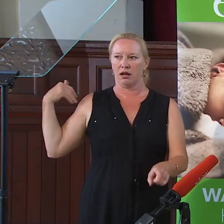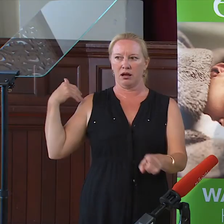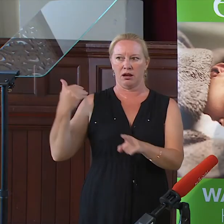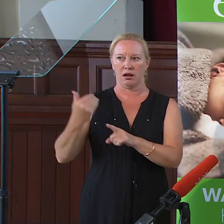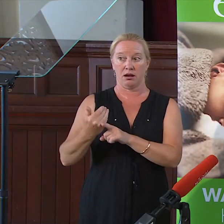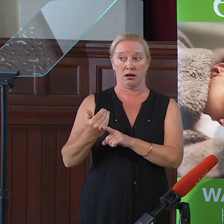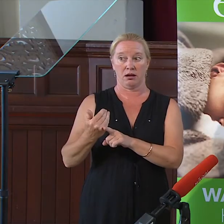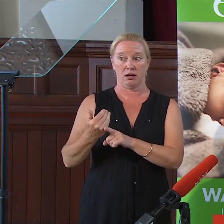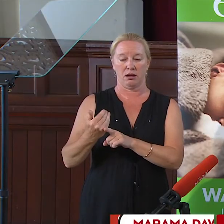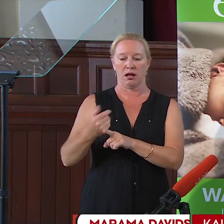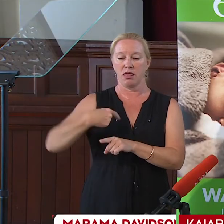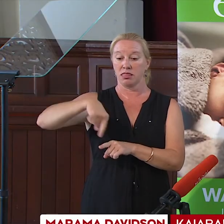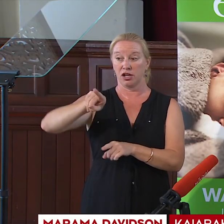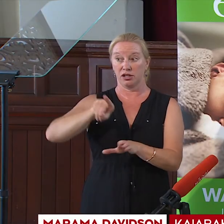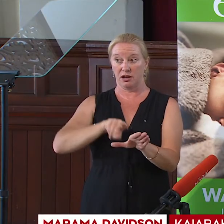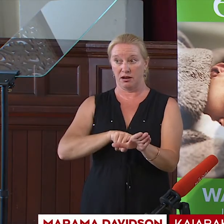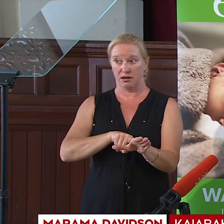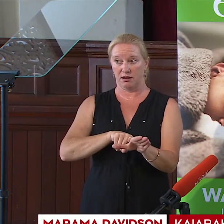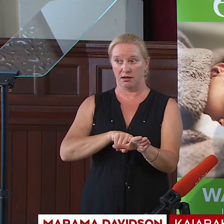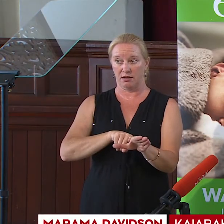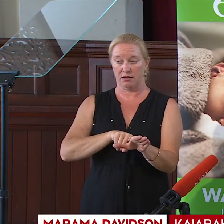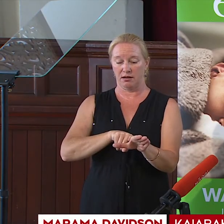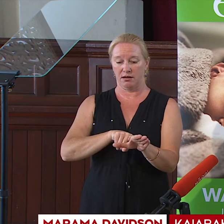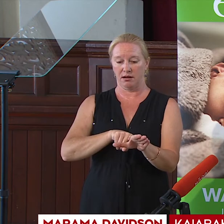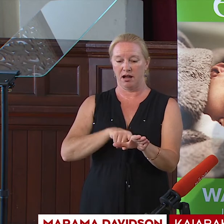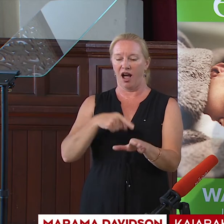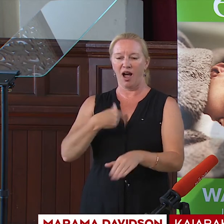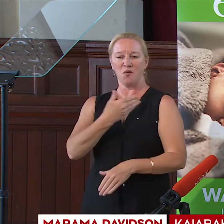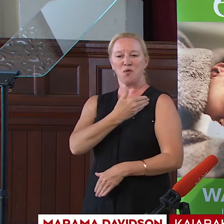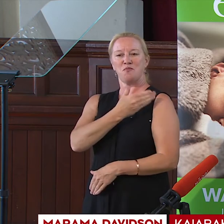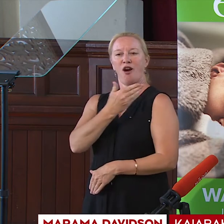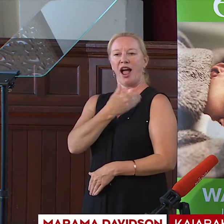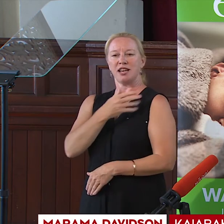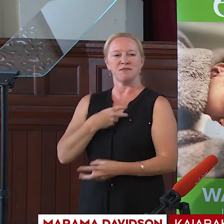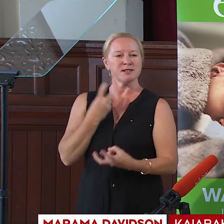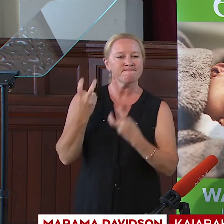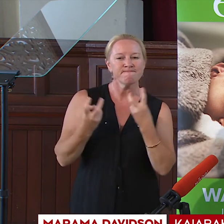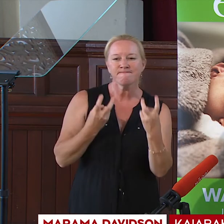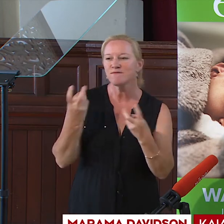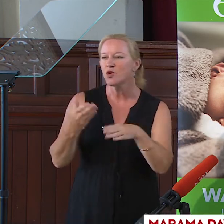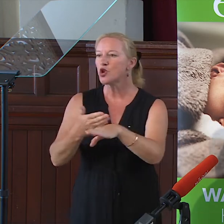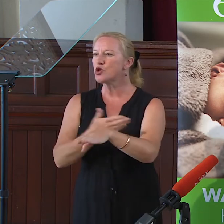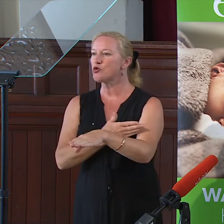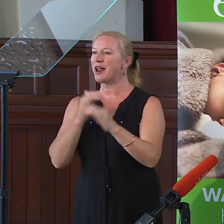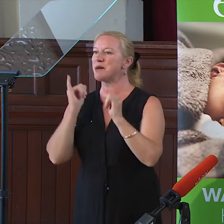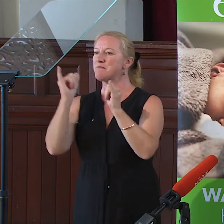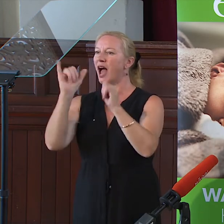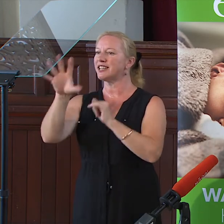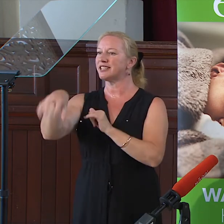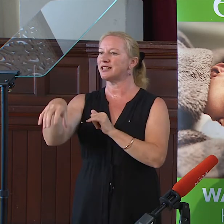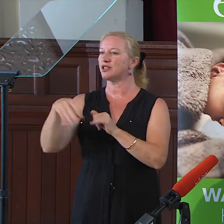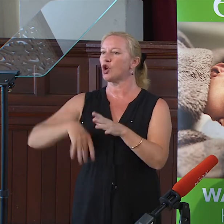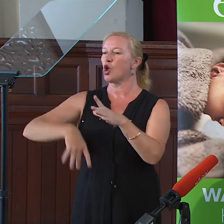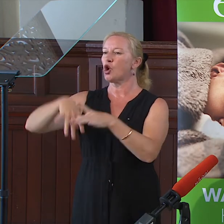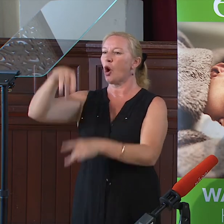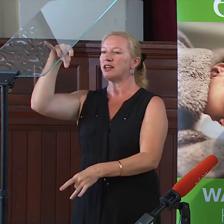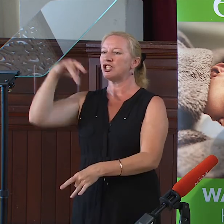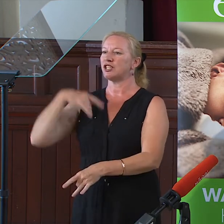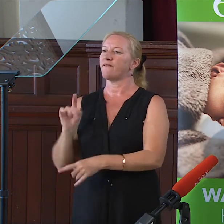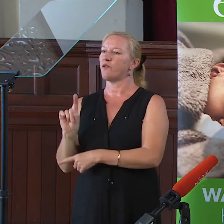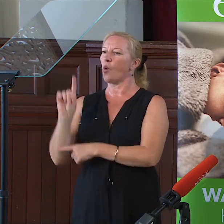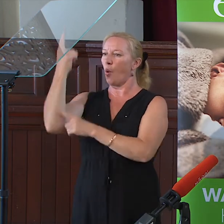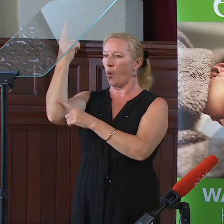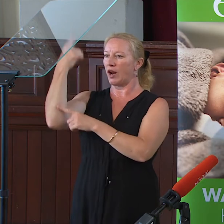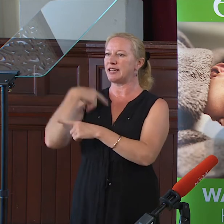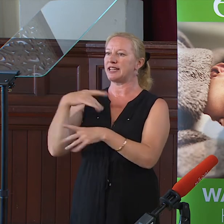recordó que para ellos el cambio climático y la desigualdad se encuentran al frente del debate político en todo el mundo y agregó